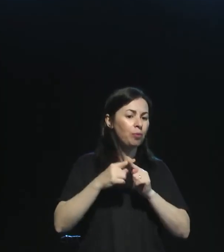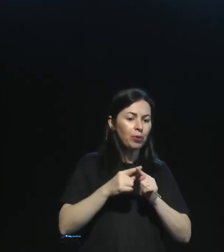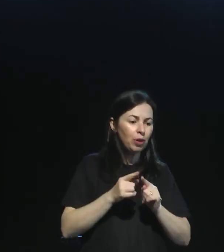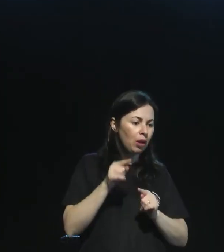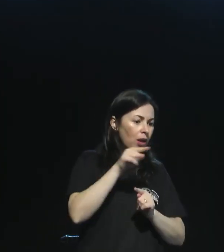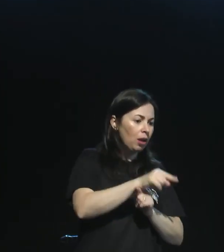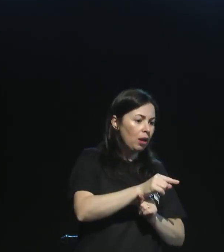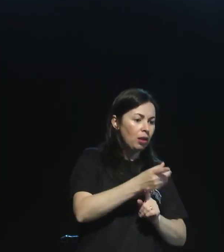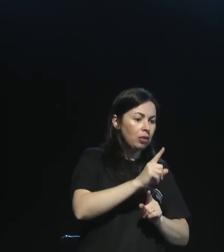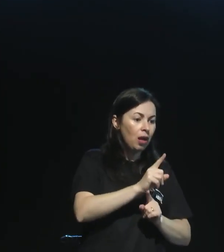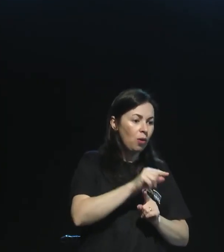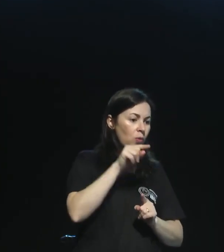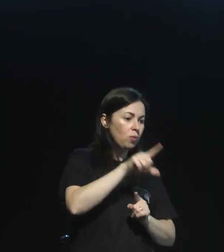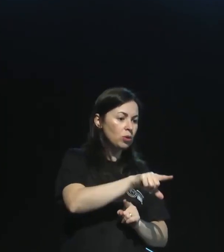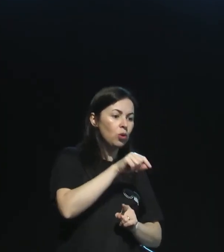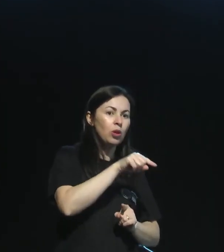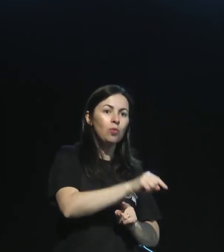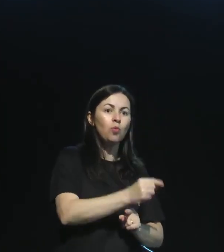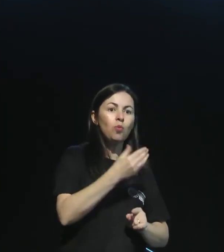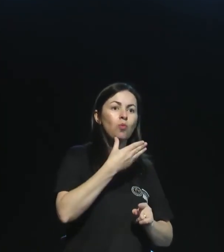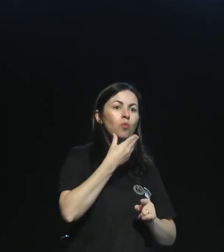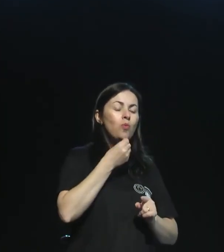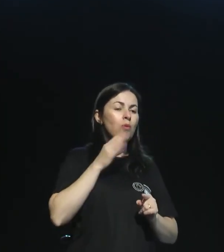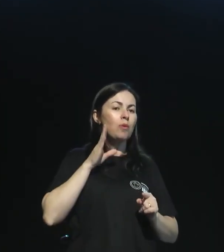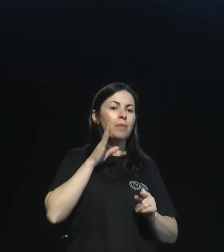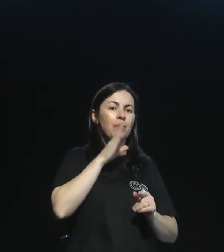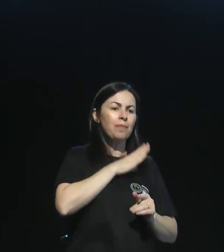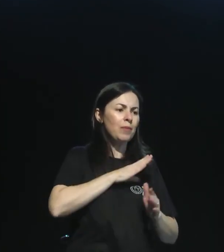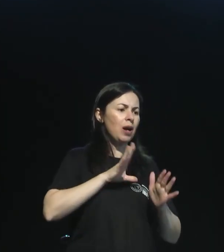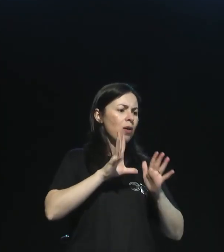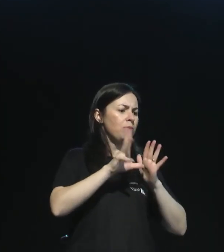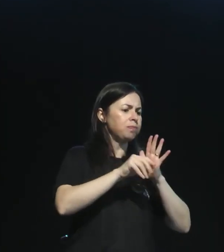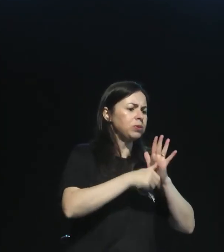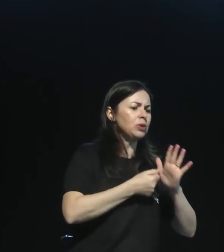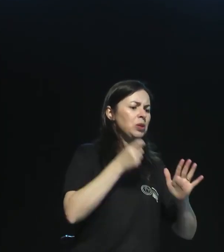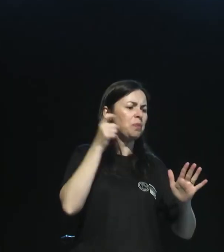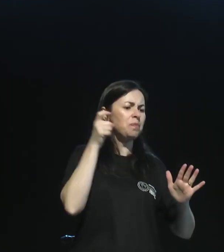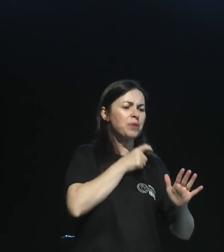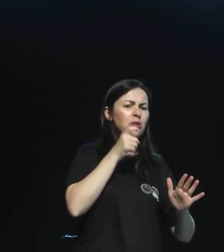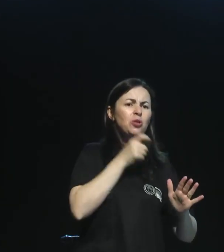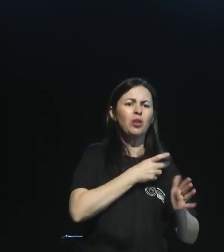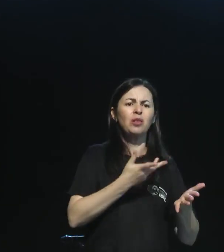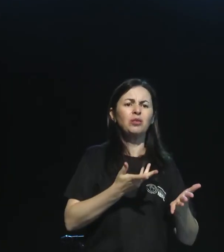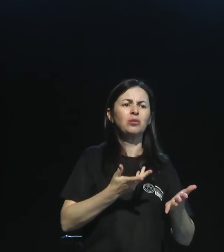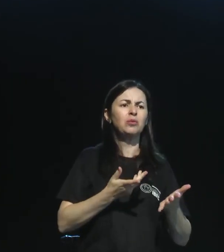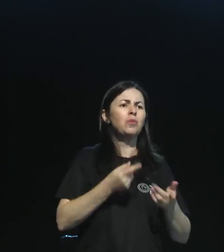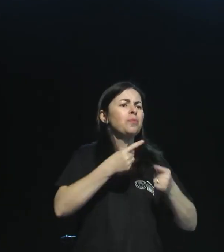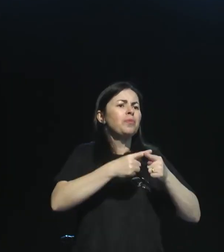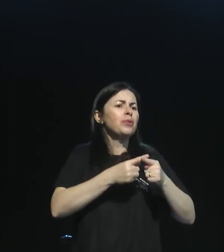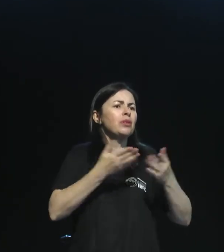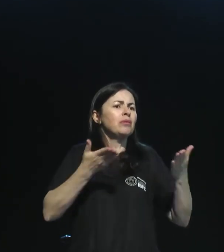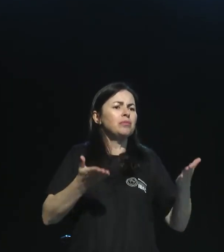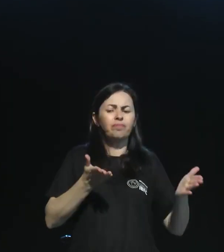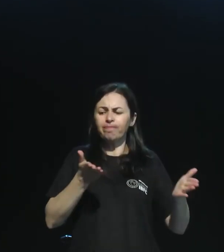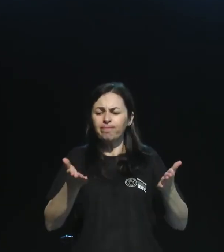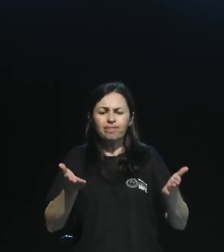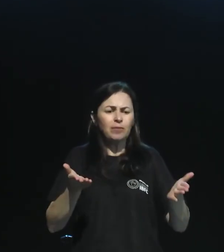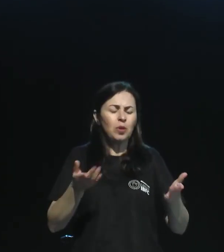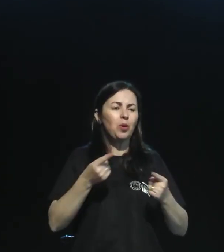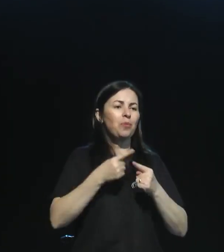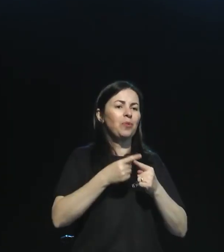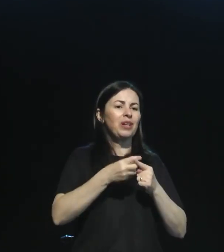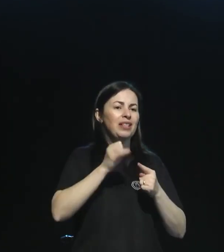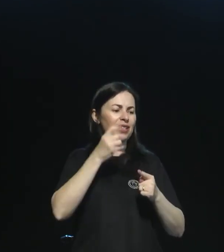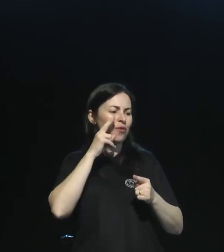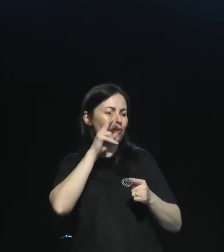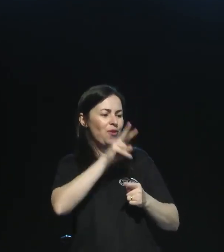um terrível, um criminoso, um bandido, mentiroso, salafrário? Por quê? Porque se eu olhar para um salafrário,